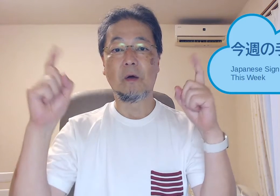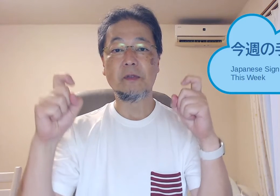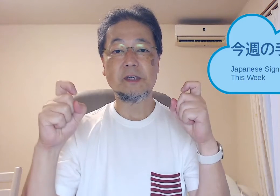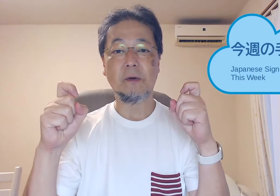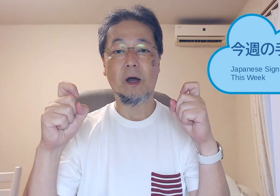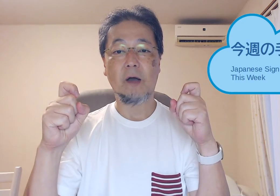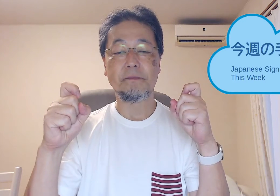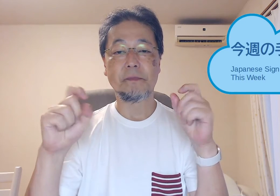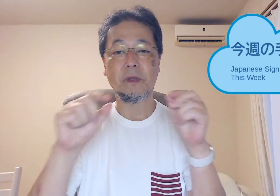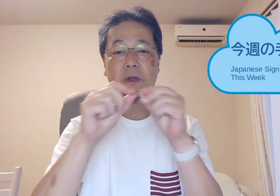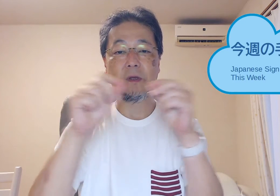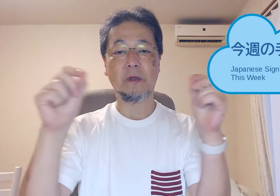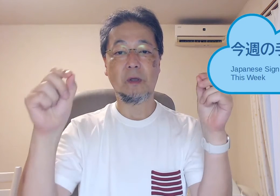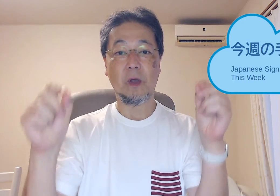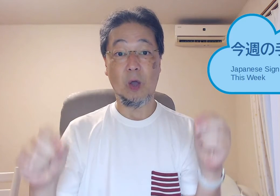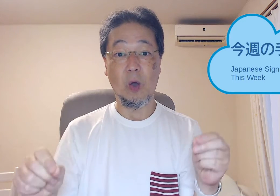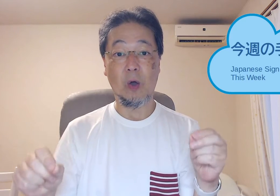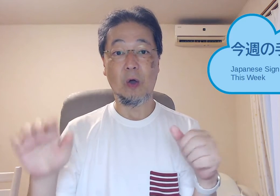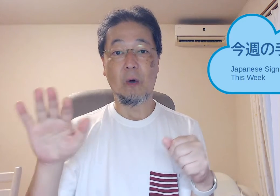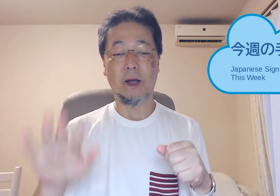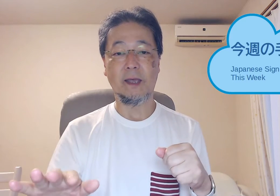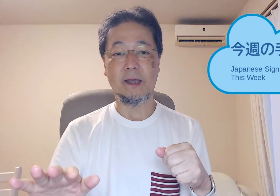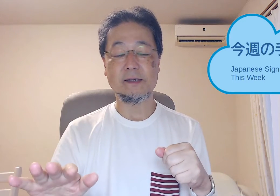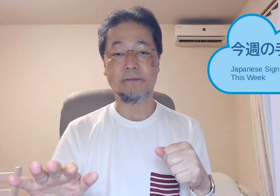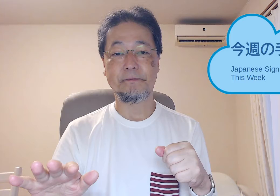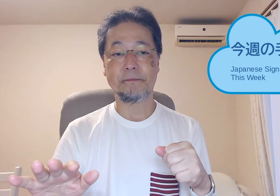こんにちは、岡です。